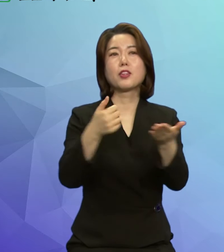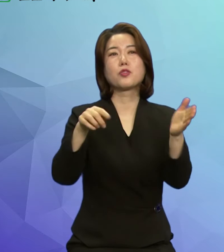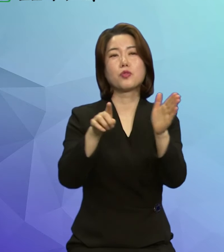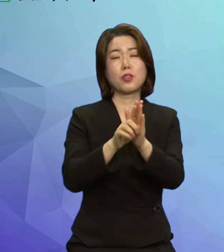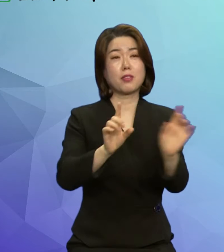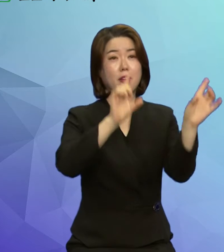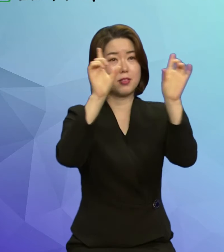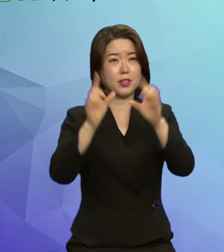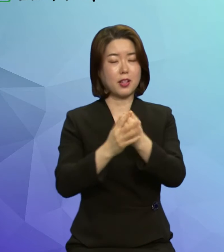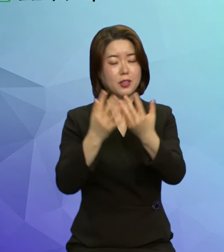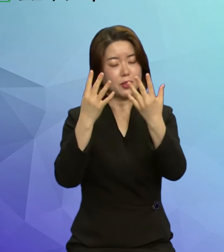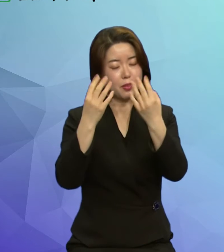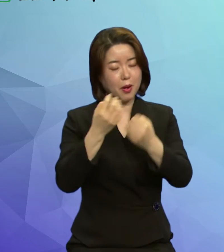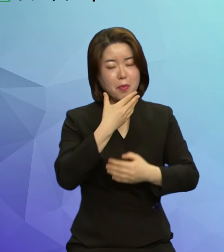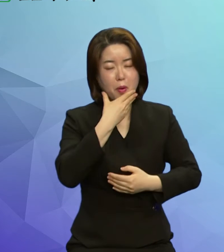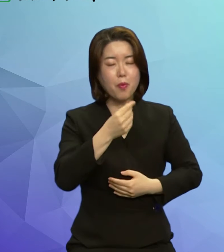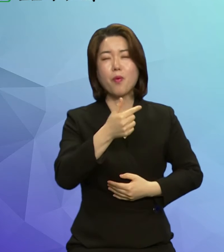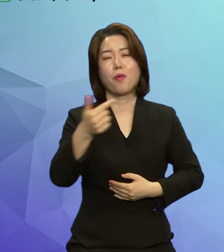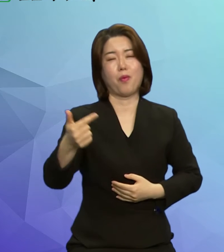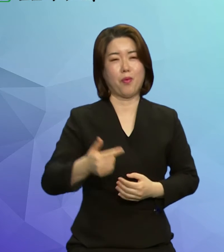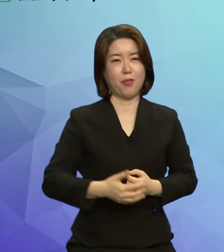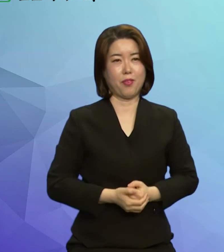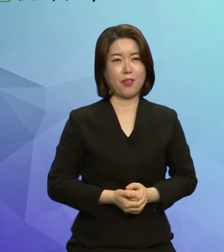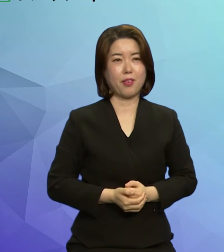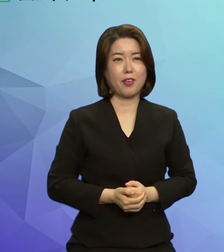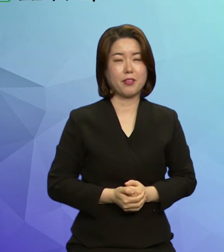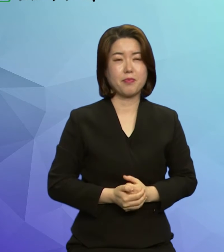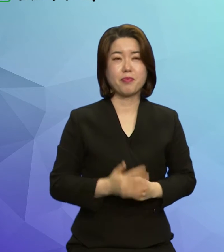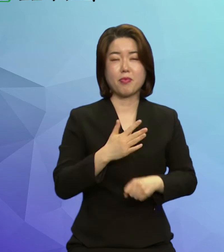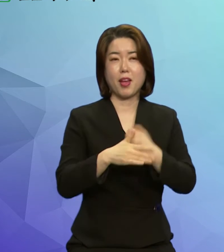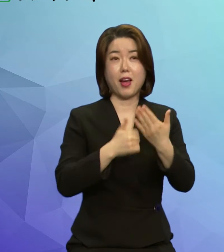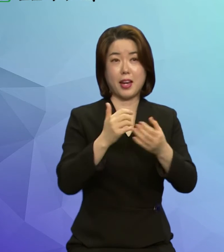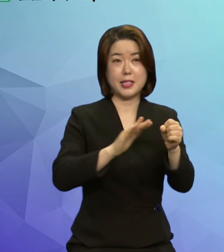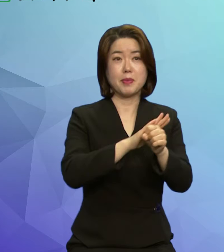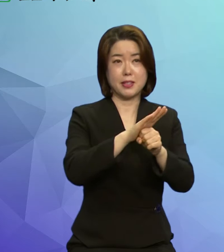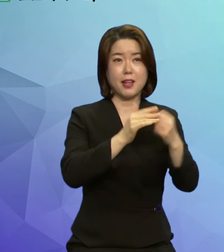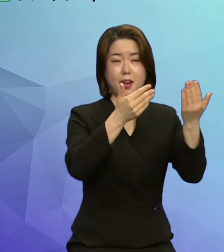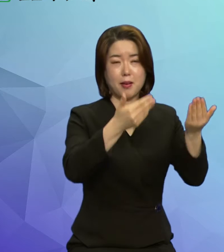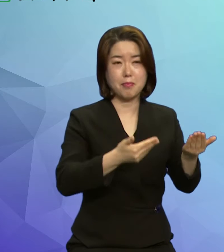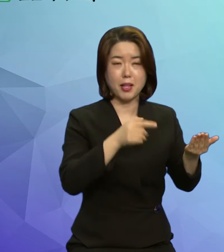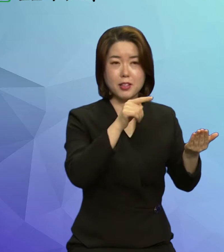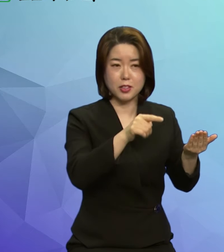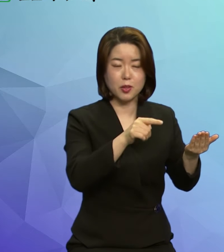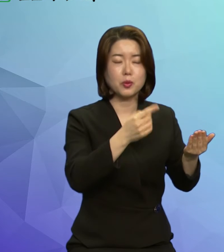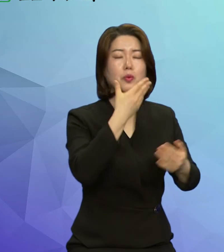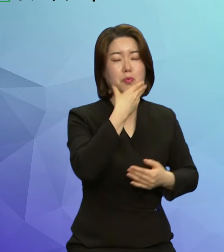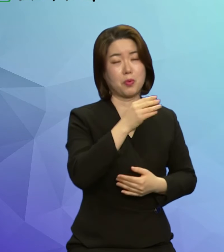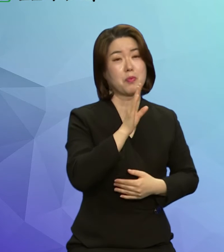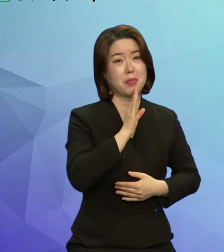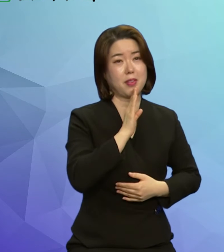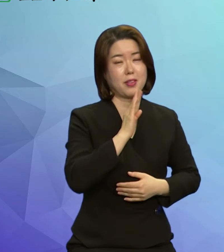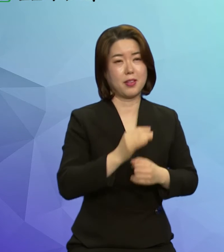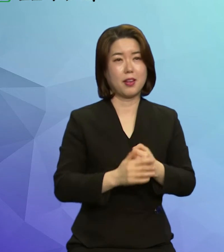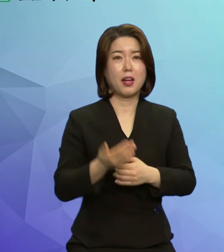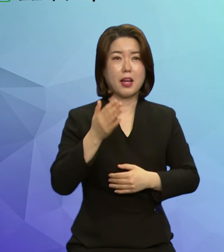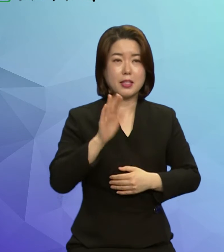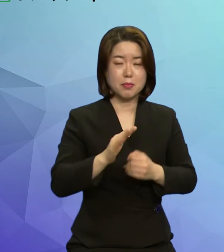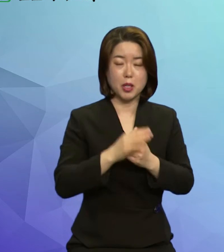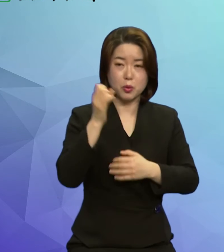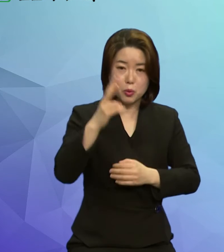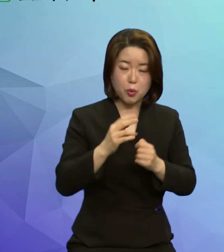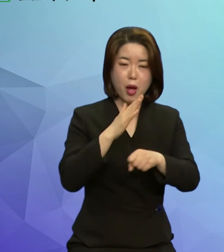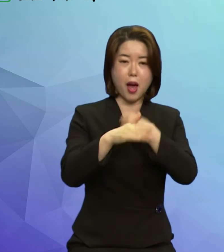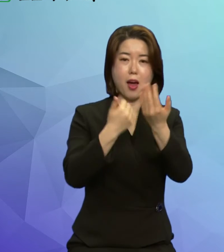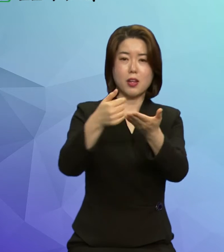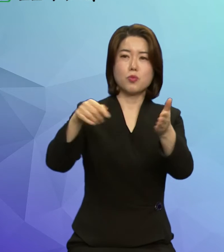게 얼마나 복인가요? 하나님의 사랑을 받는 것도 복이죠. 그러나